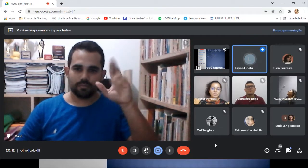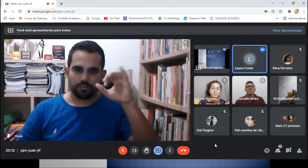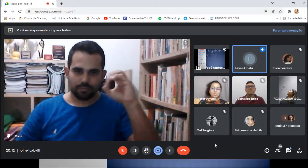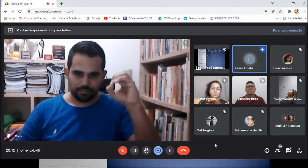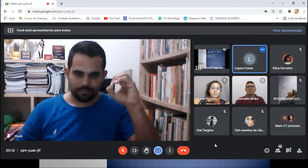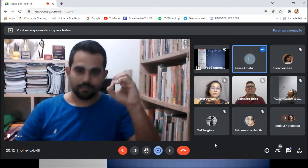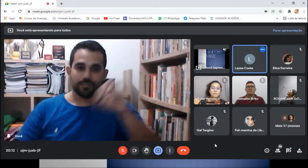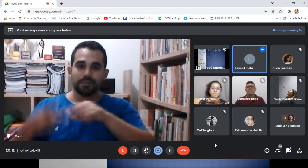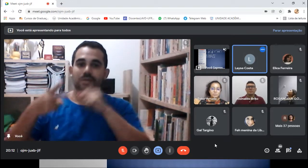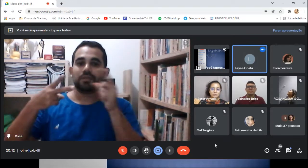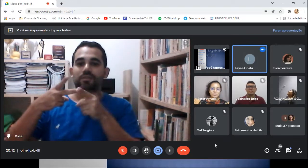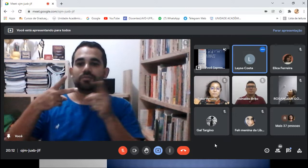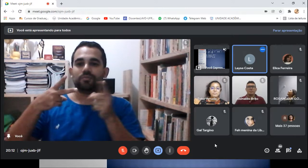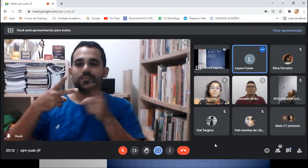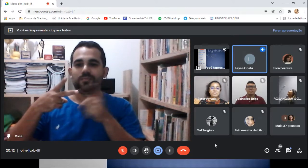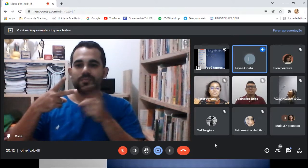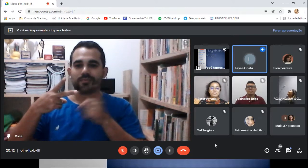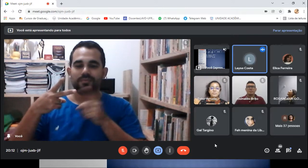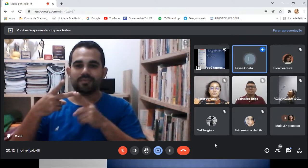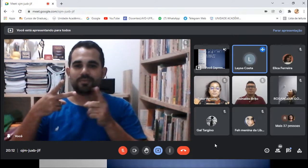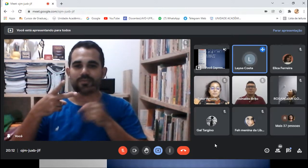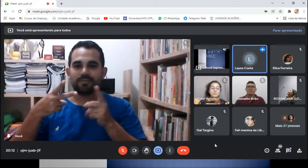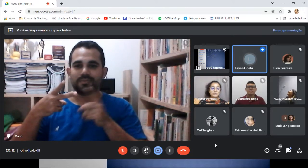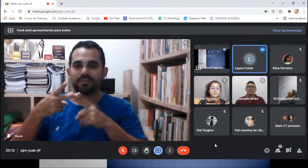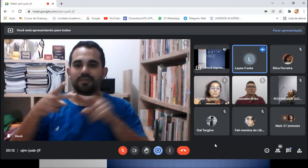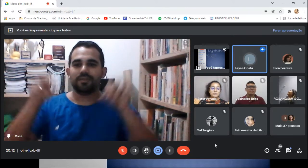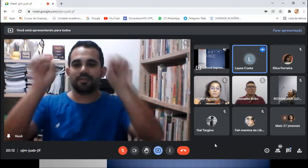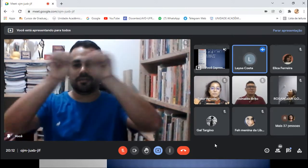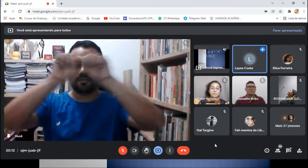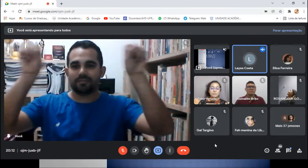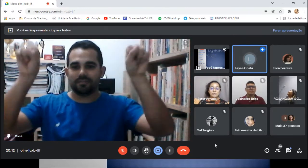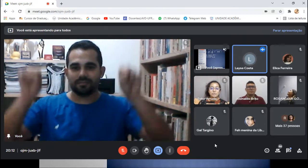articulatório. Temos o segundo como o sistema